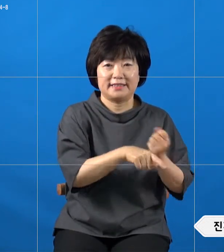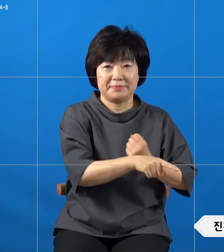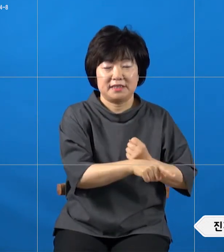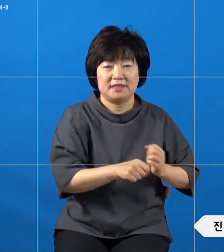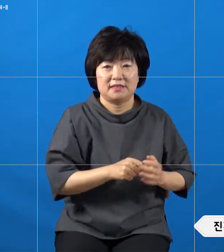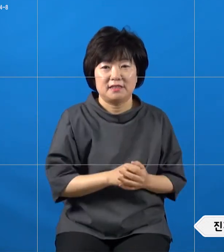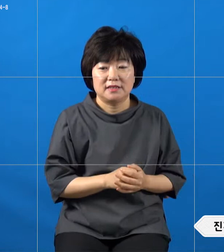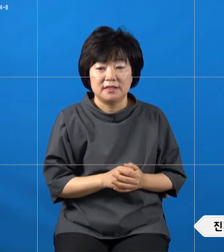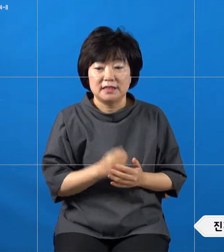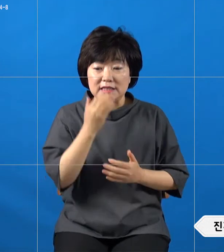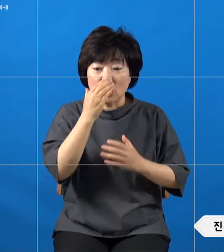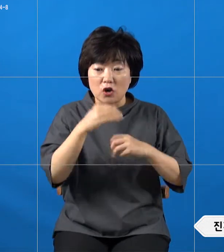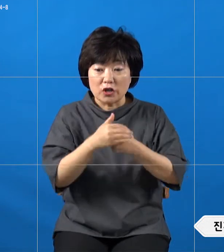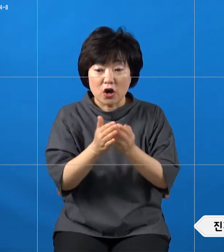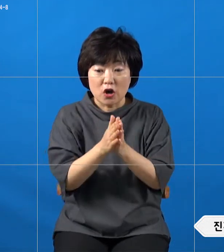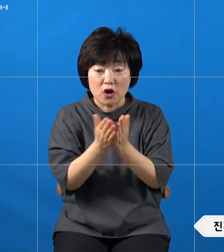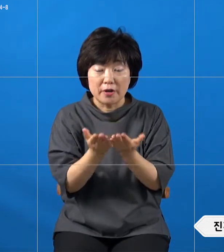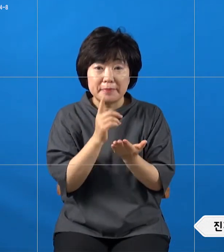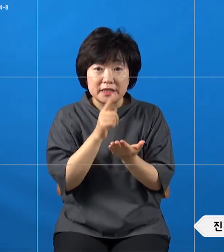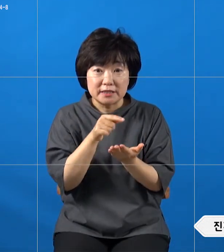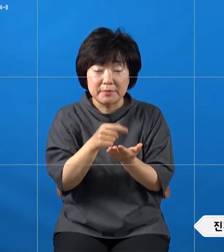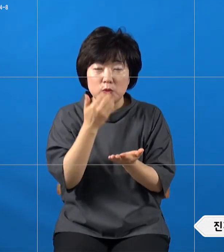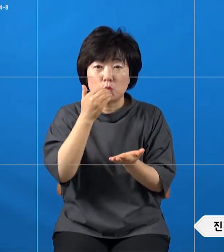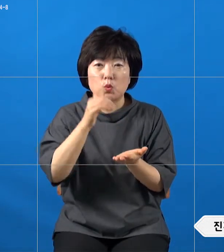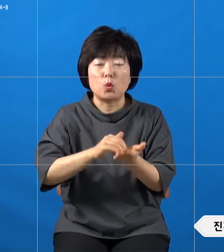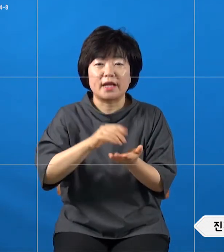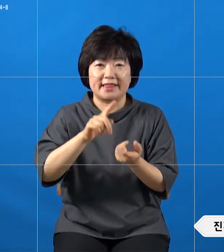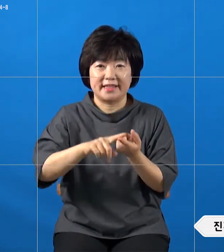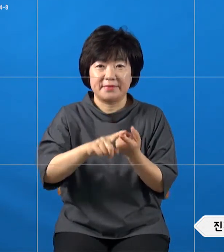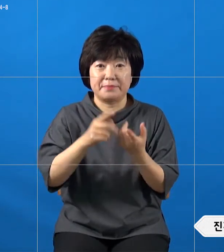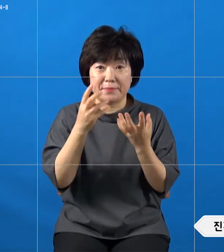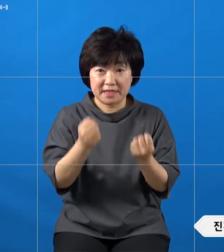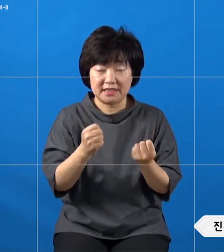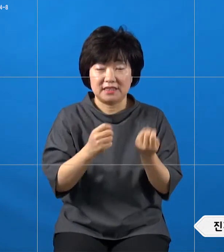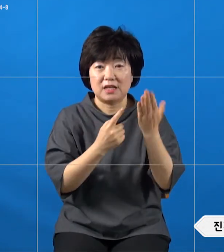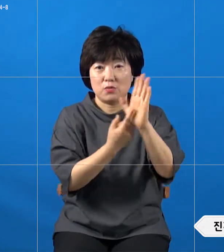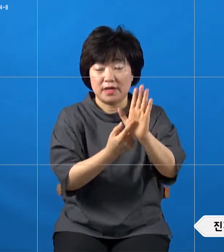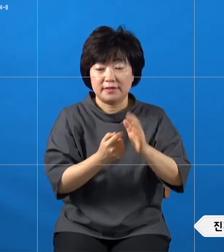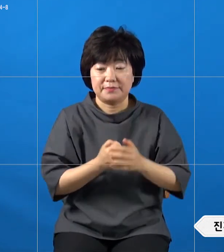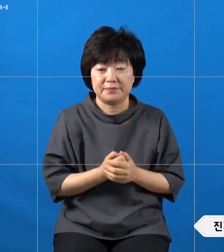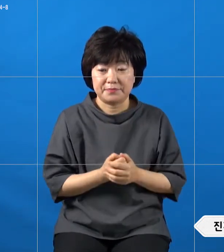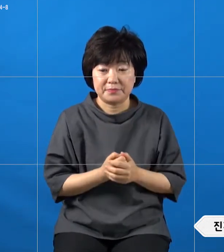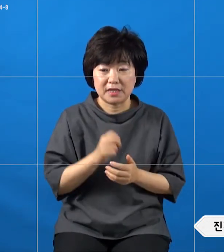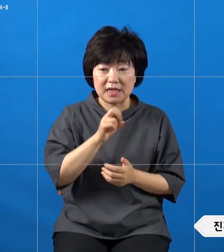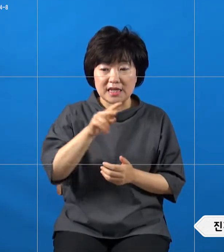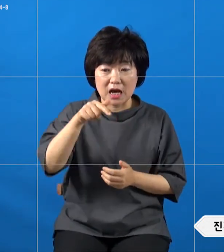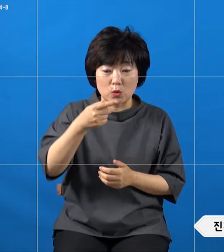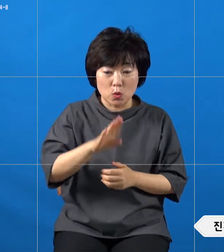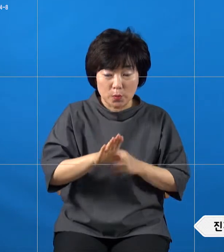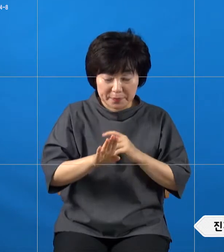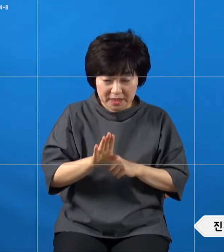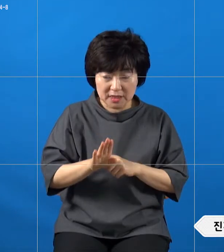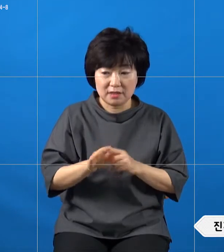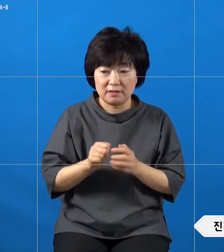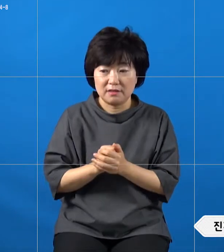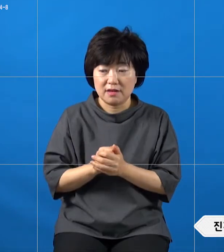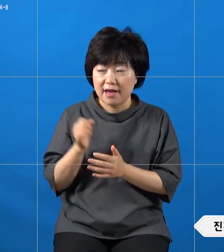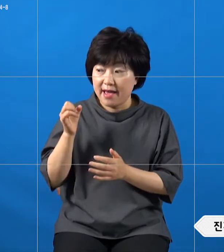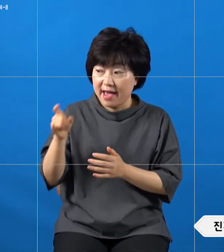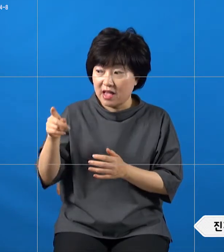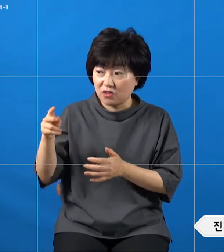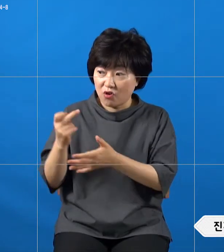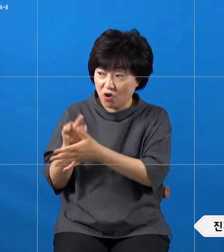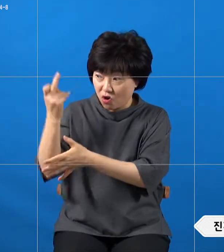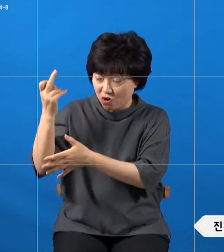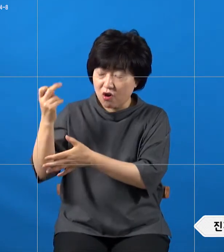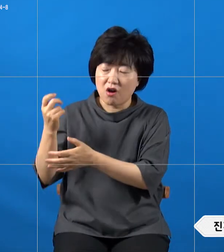말씀이 매우 많이 등장합니다. 야곱이 에서에게 도망갈 때 베델이란 곳에 이르러 돌